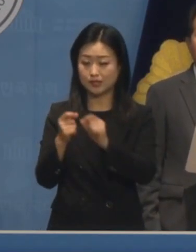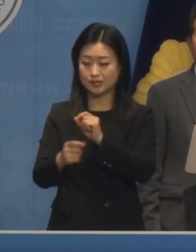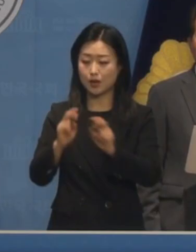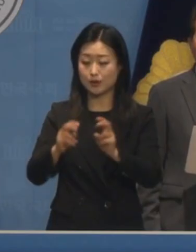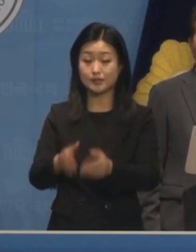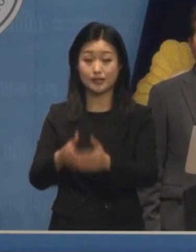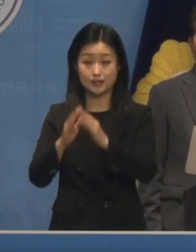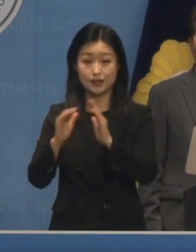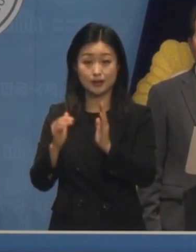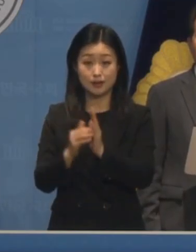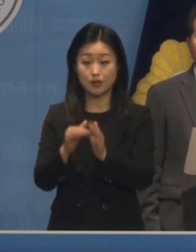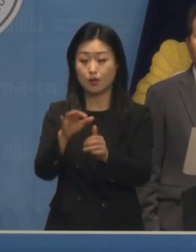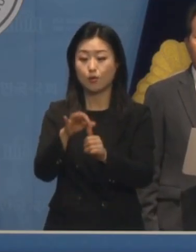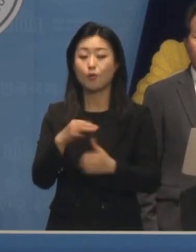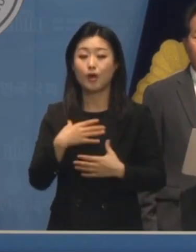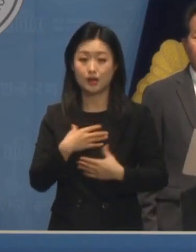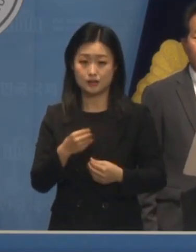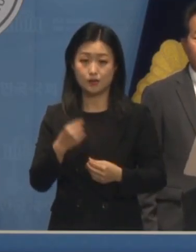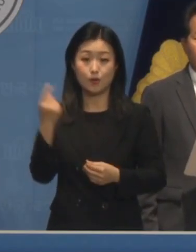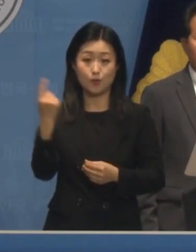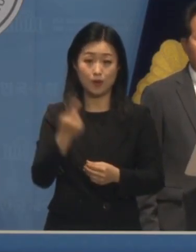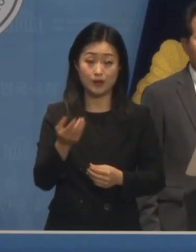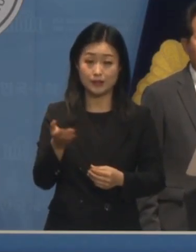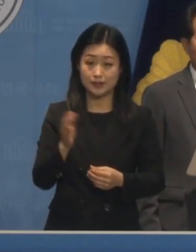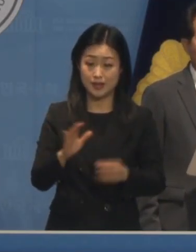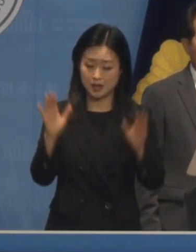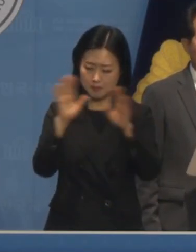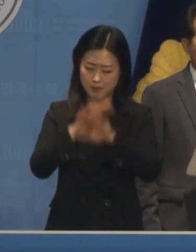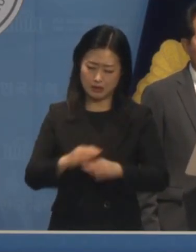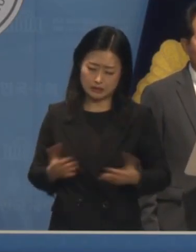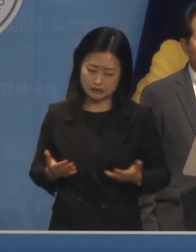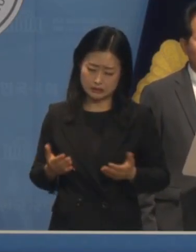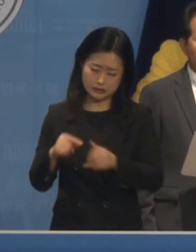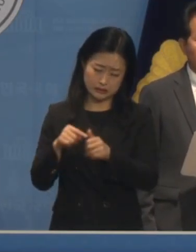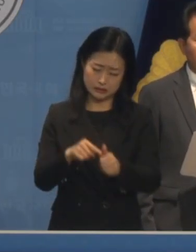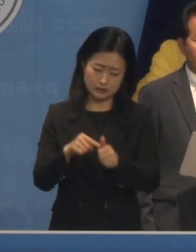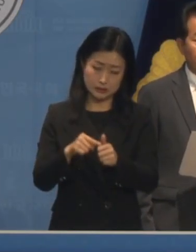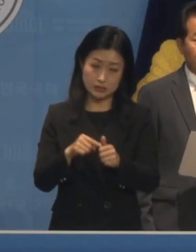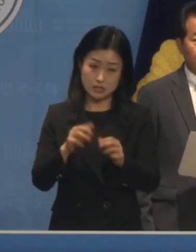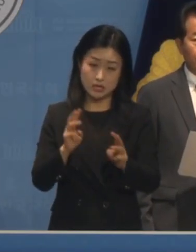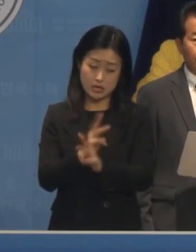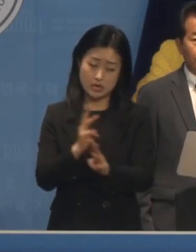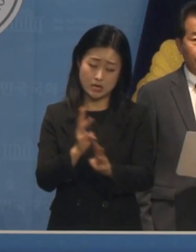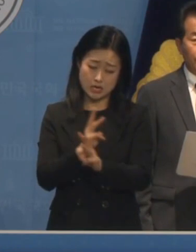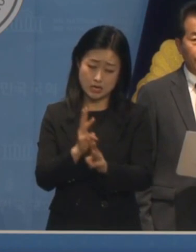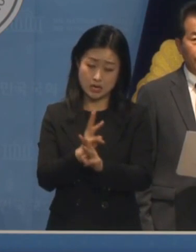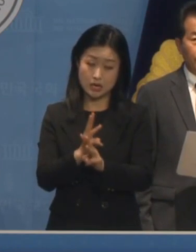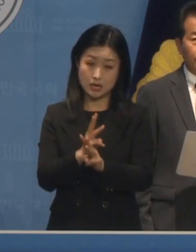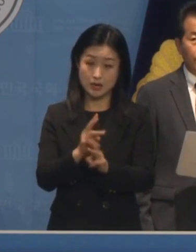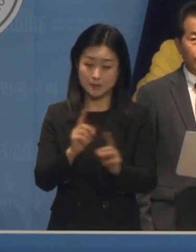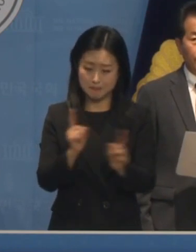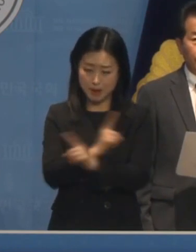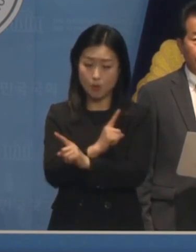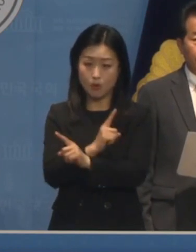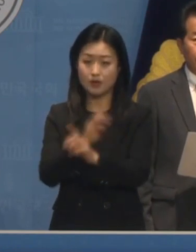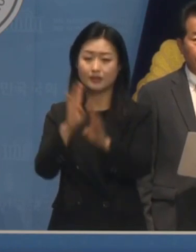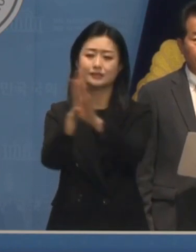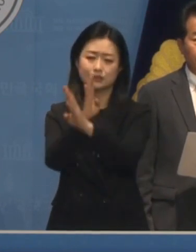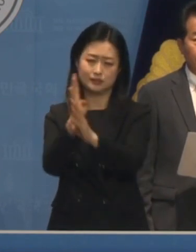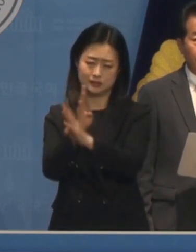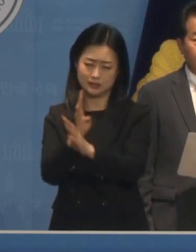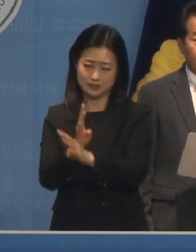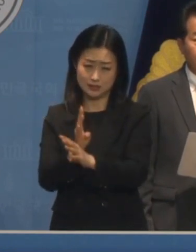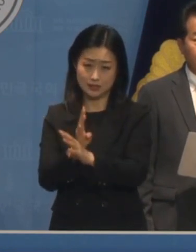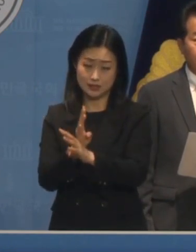고용안정은 이루었지만 연속 야간노동을 강제하는 3조 2교대에서 4조 2교대로 전환 등